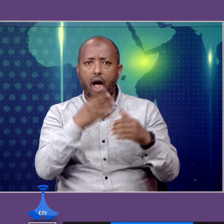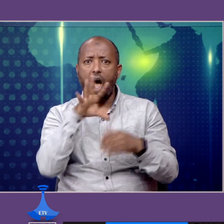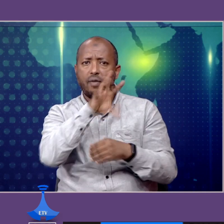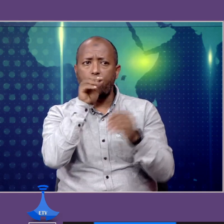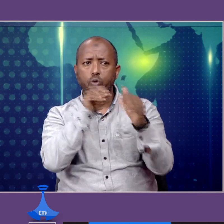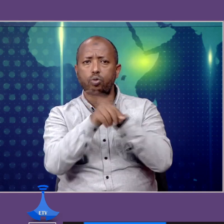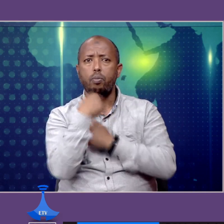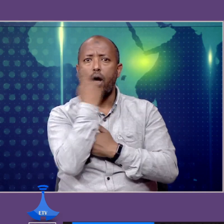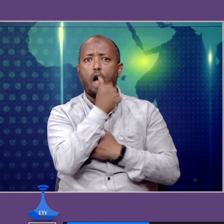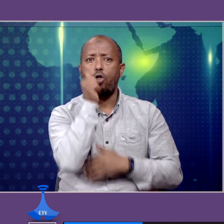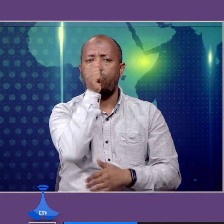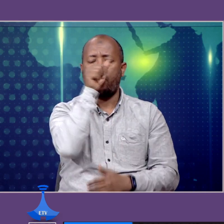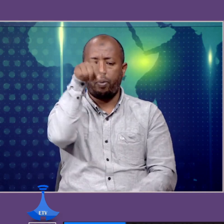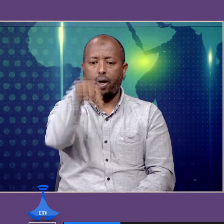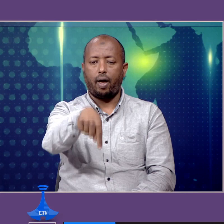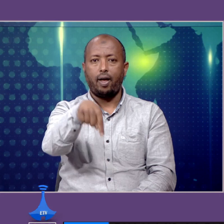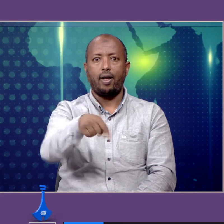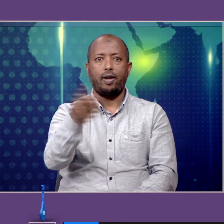ነበረች።